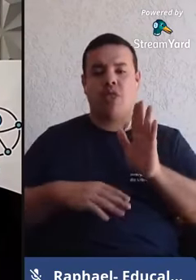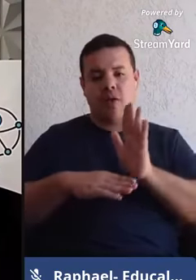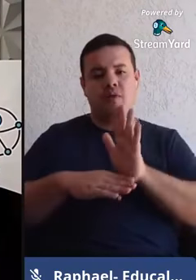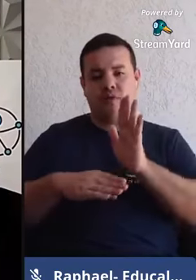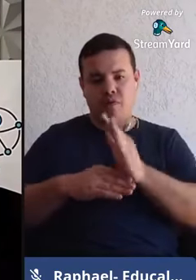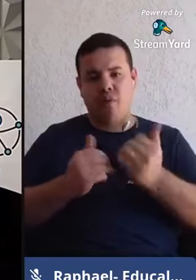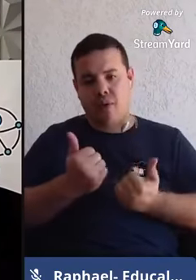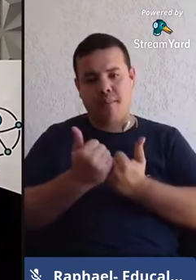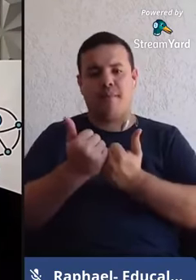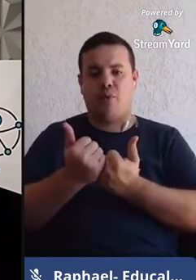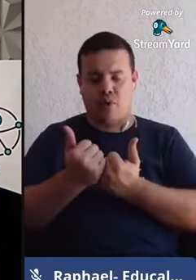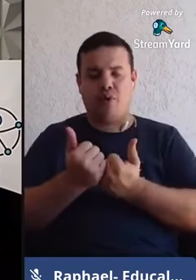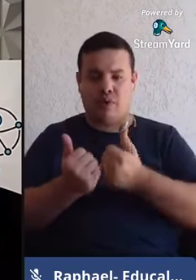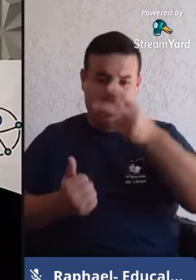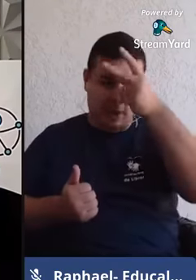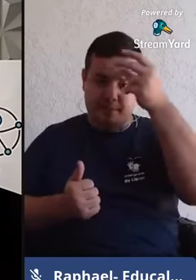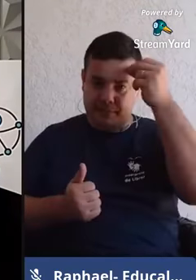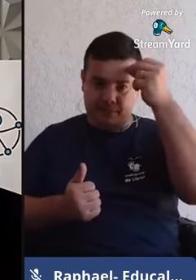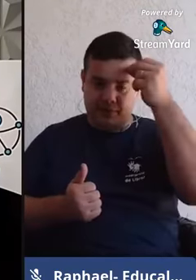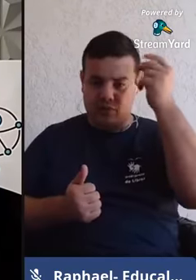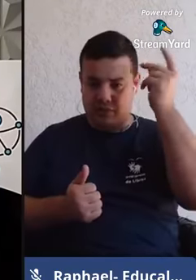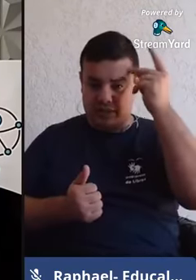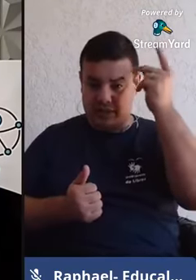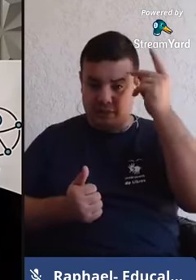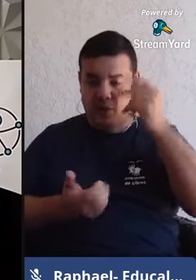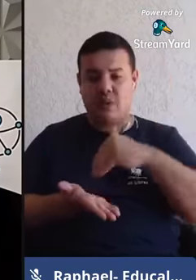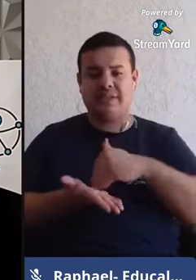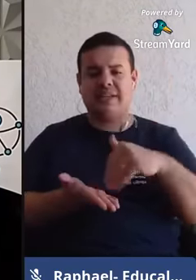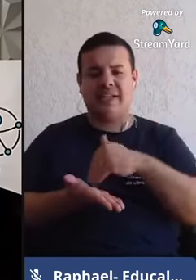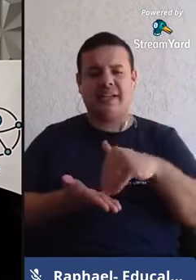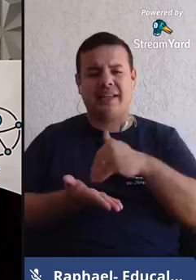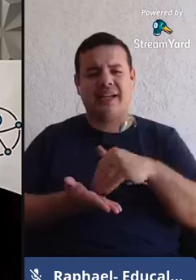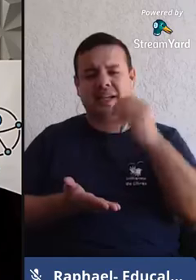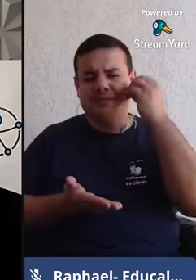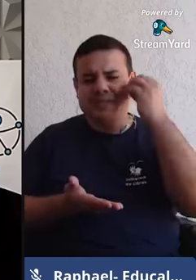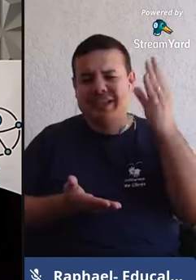na época, que era a secretária... Ai, meu Deus, esqueci o nome dela.